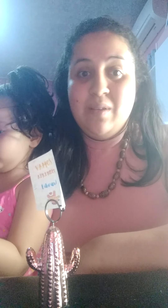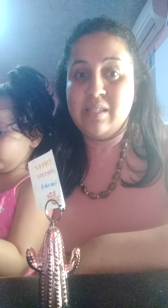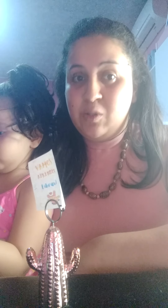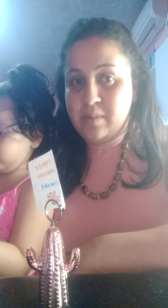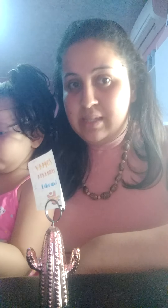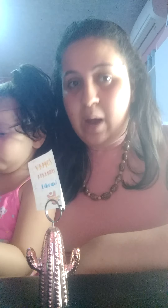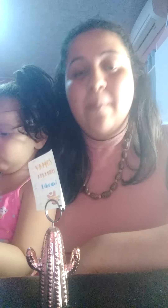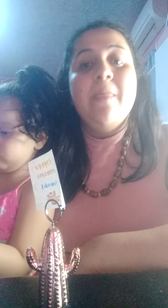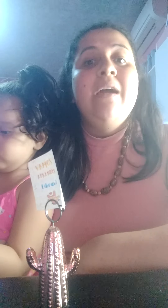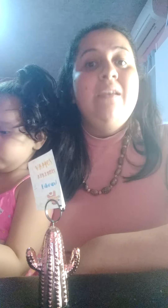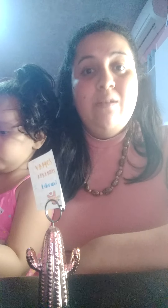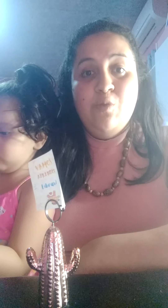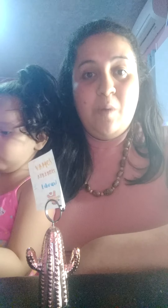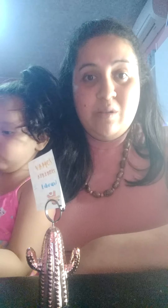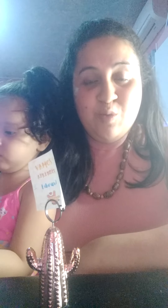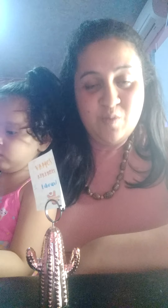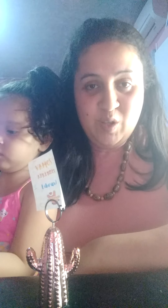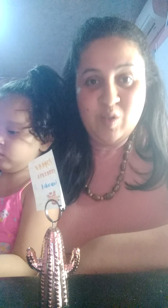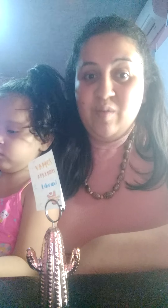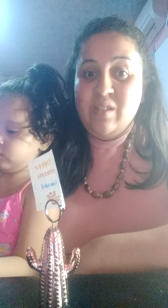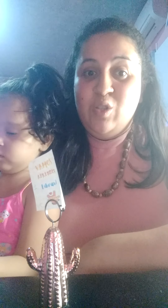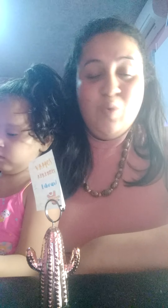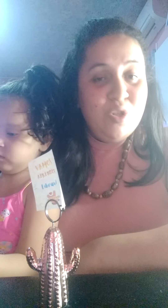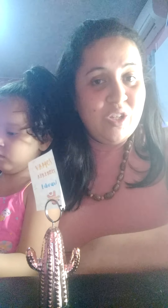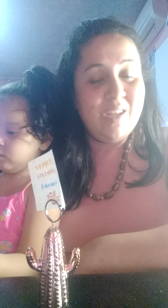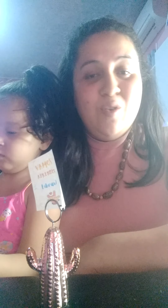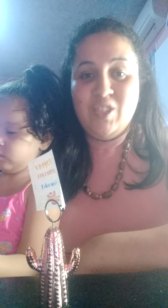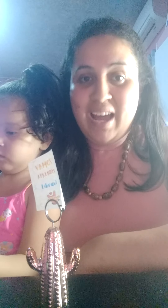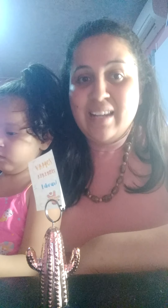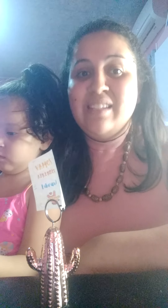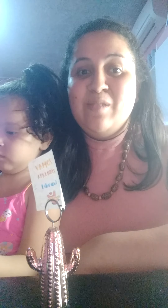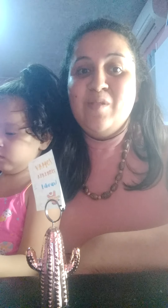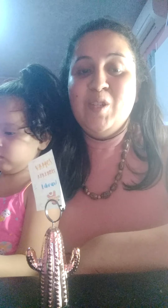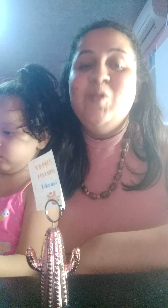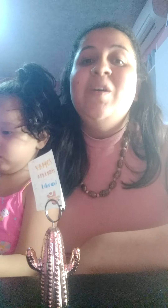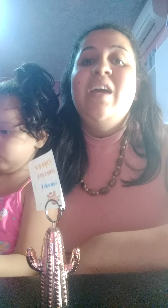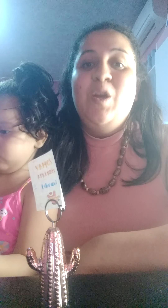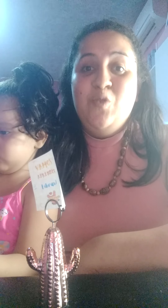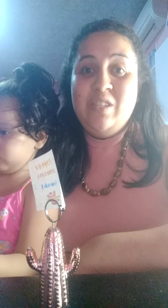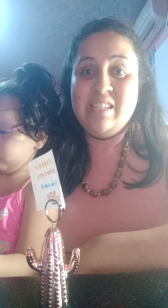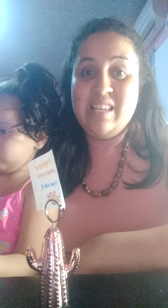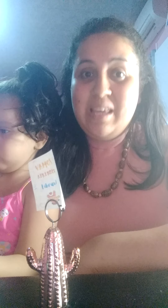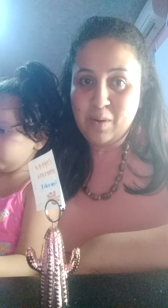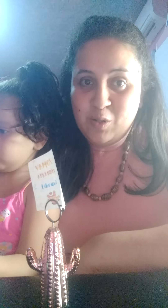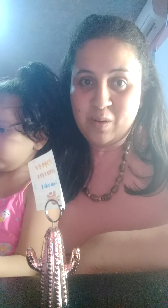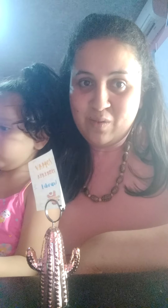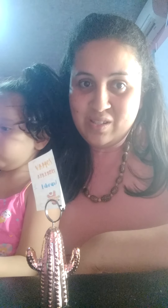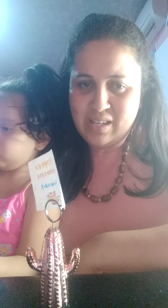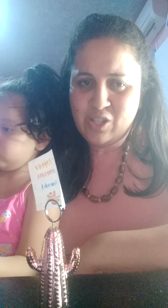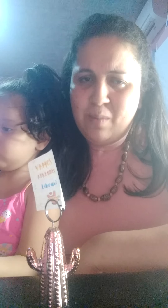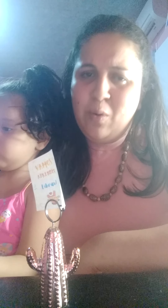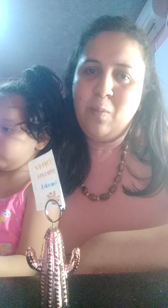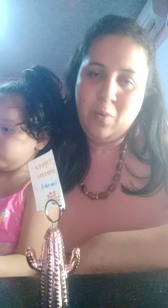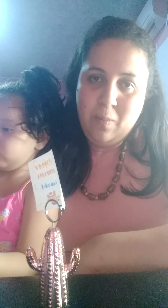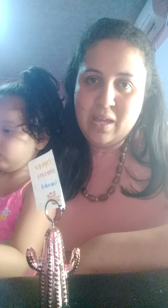educação especial. Então, nos próximos vídeos, se vocês curtirem, gostarem desse vídeo, eu vou trazer Libras pra vocês, tá bom? Eu prometo,